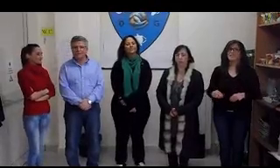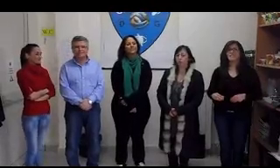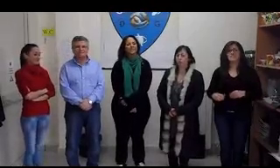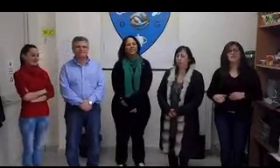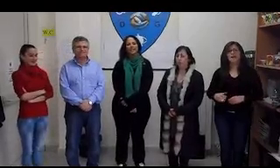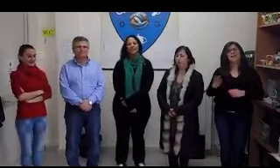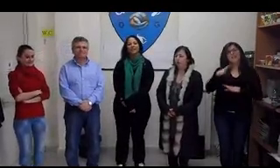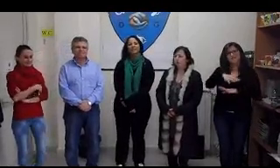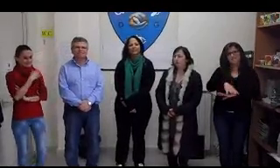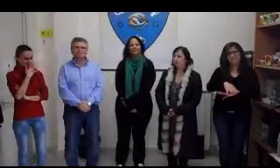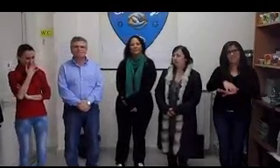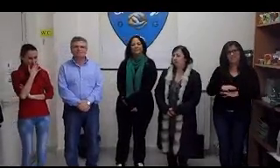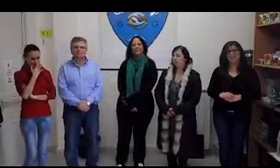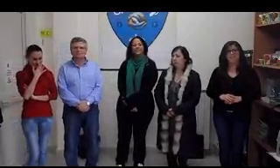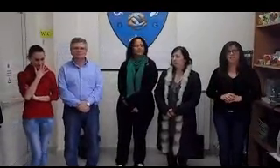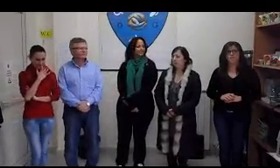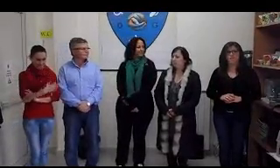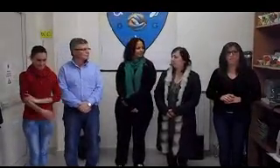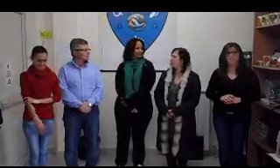evento.